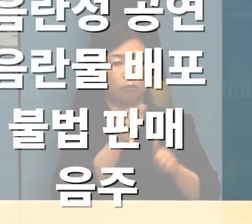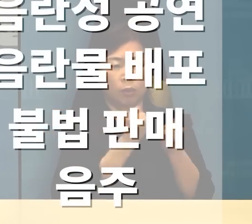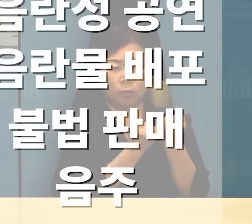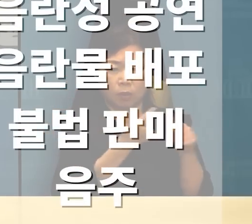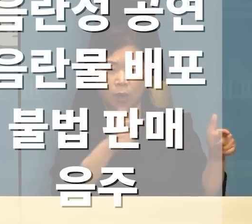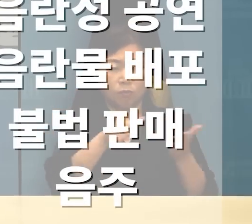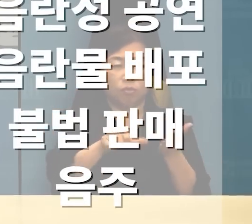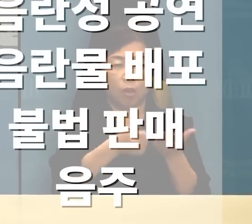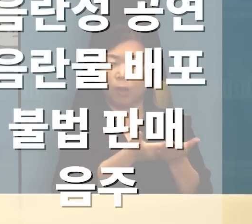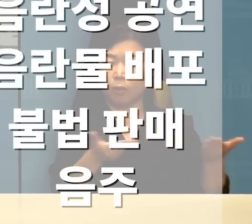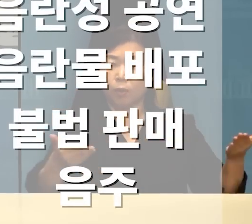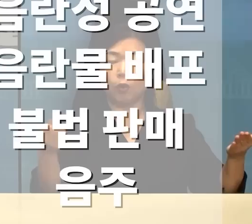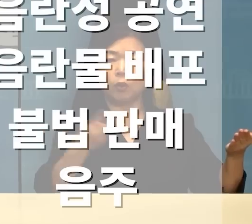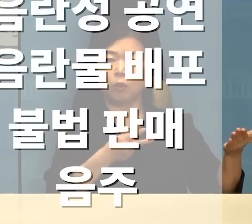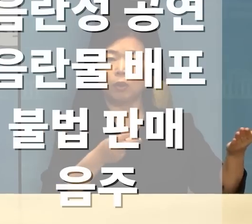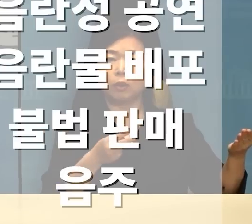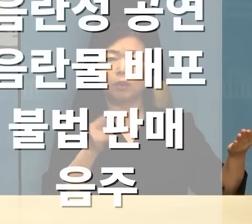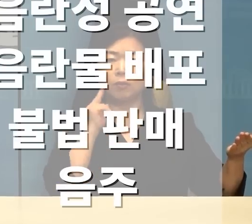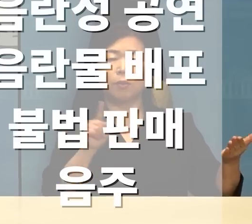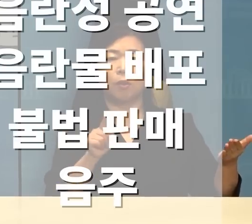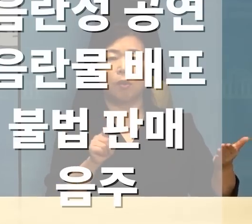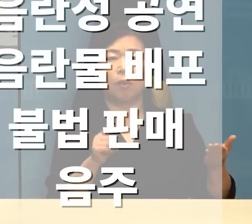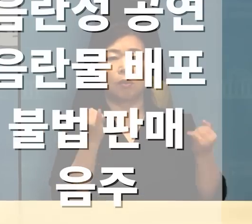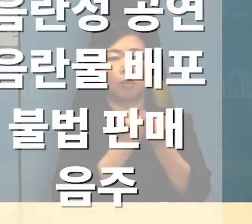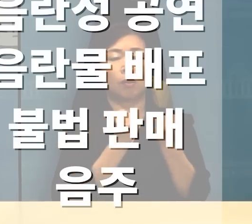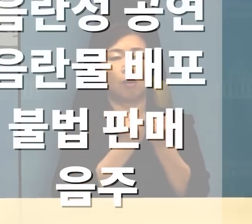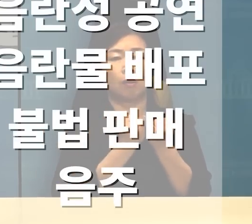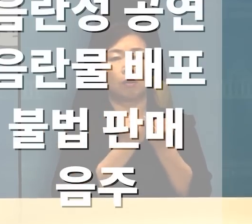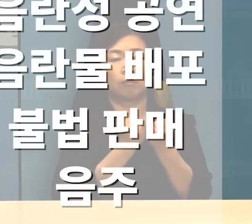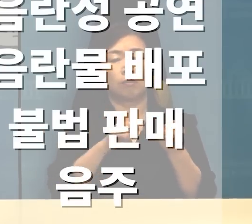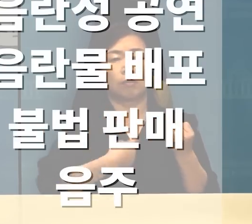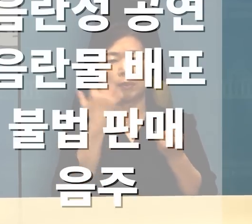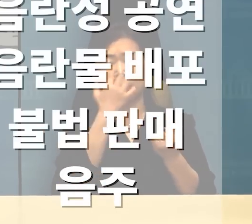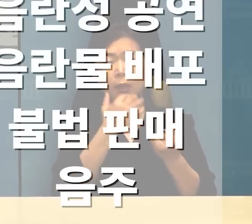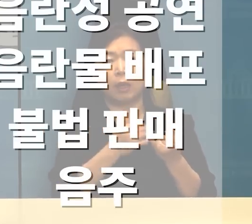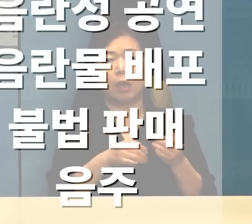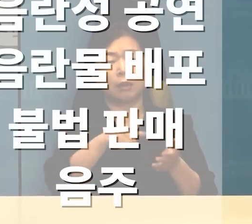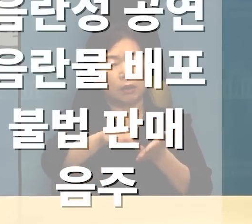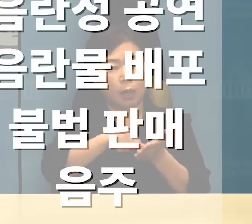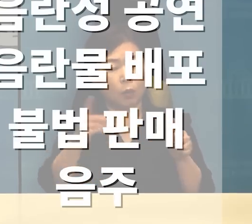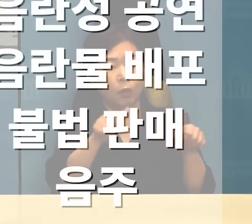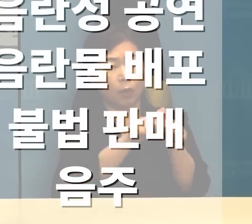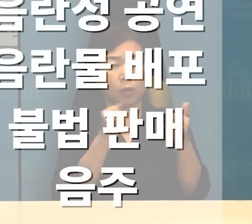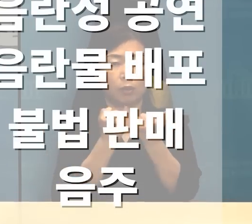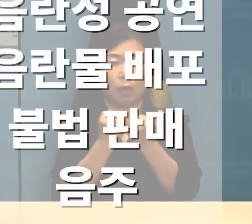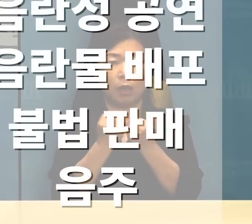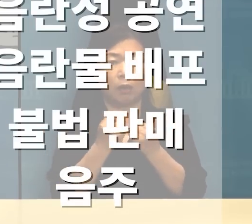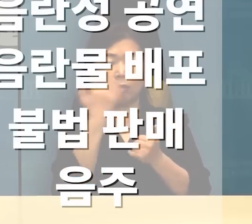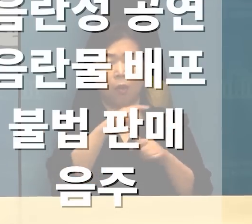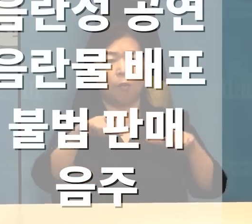배포, 심지어는 여성 자유기구 등 그리고 남자 여자 성기 모양의